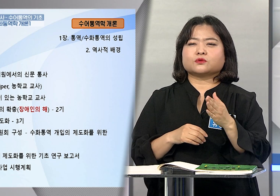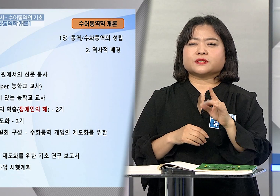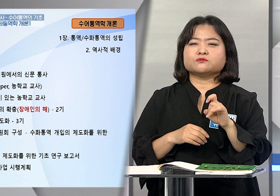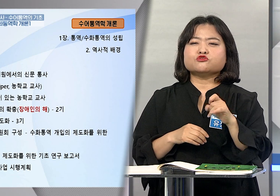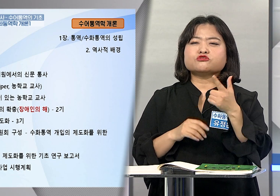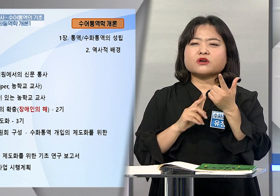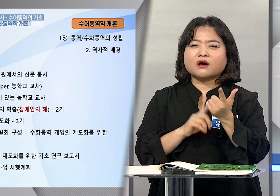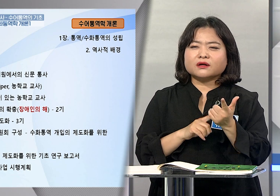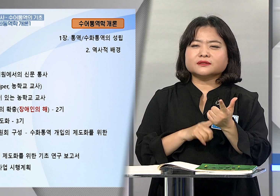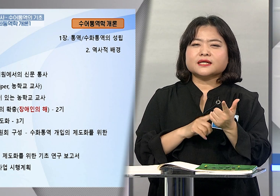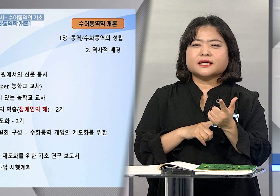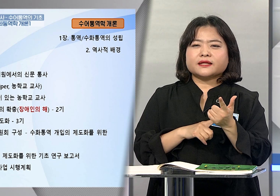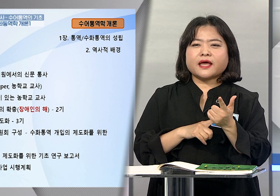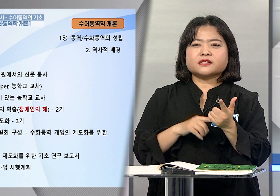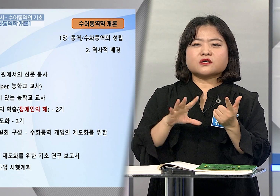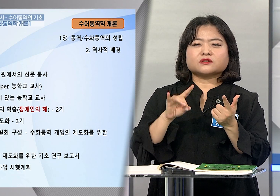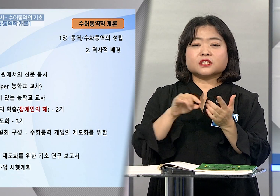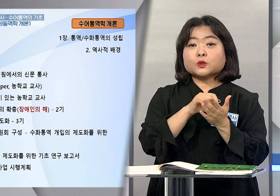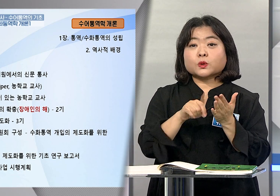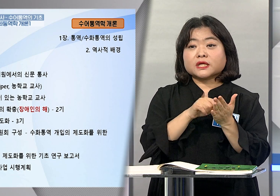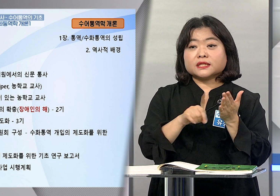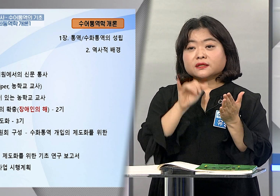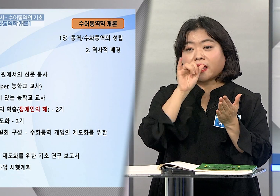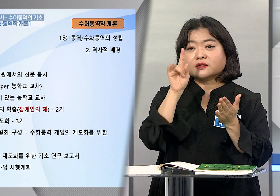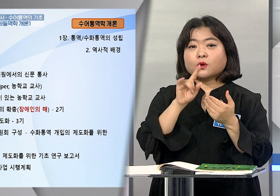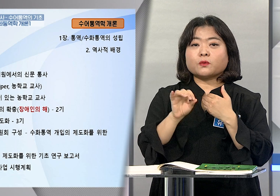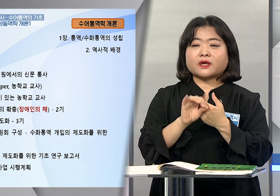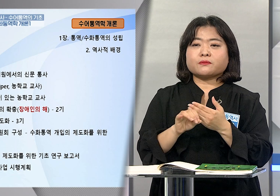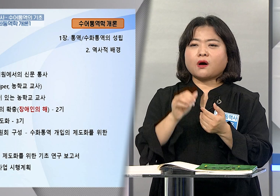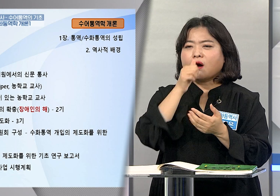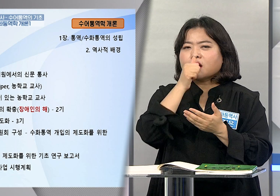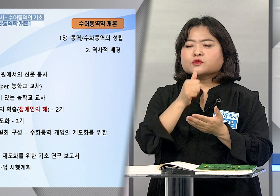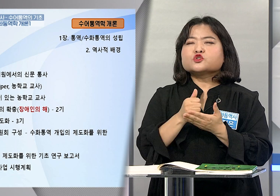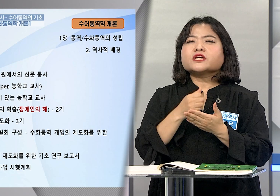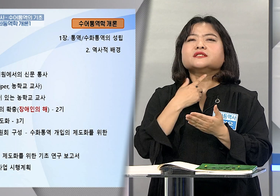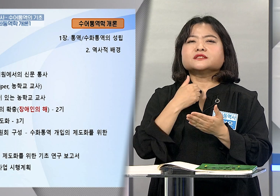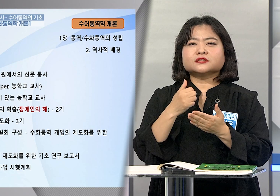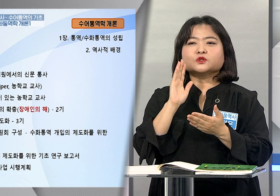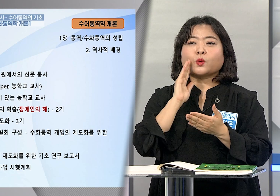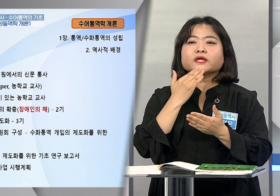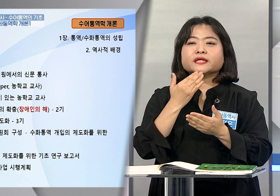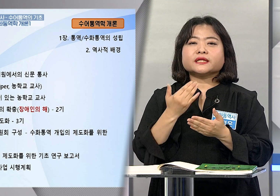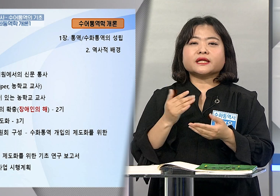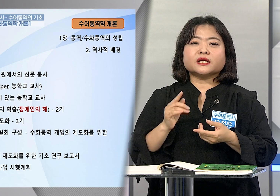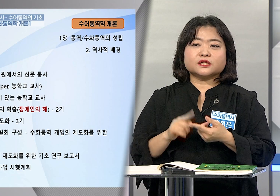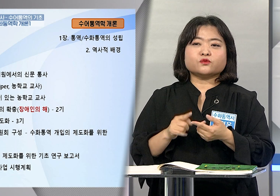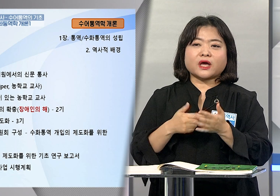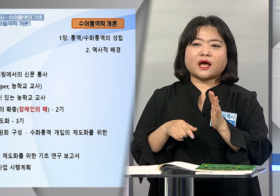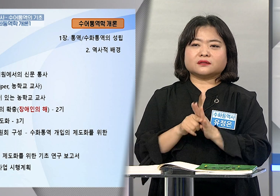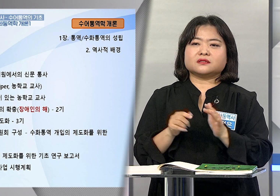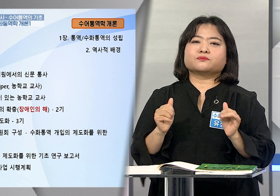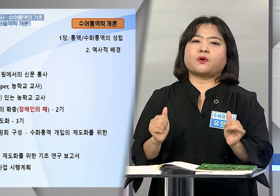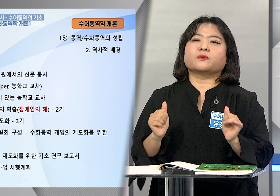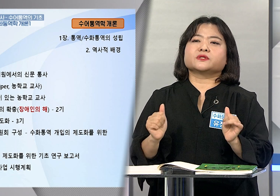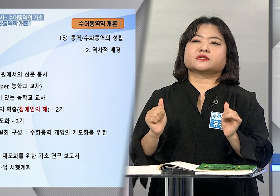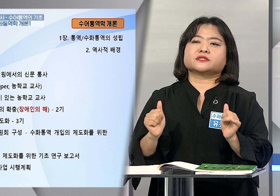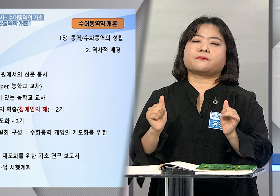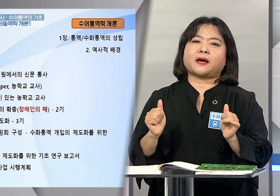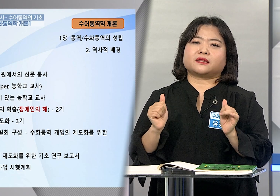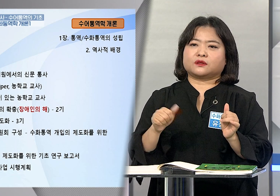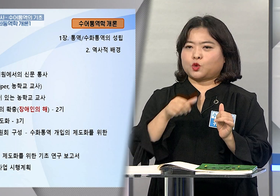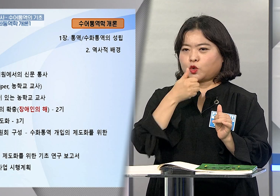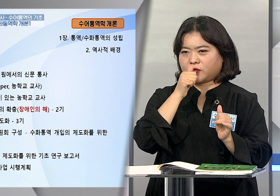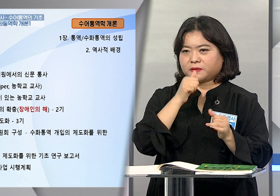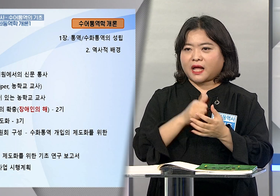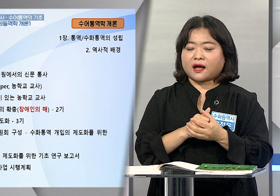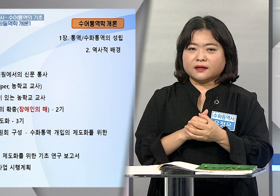그래서 1916년에 첫 기록이 있는데 그건 뭐냐면 죄를 지은 농인을 위한 법원에서의